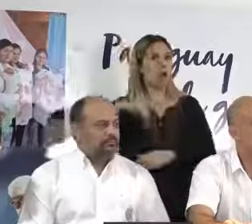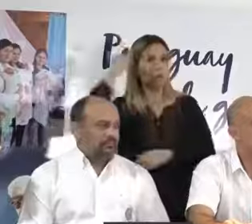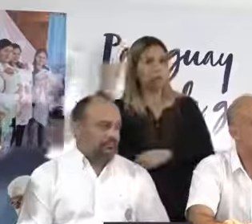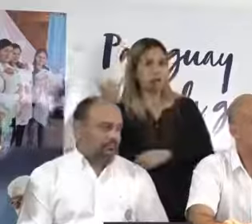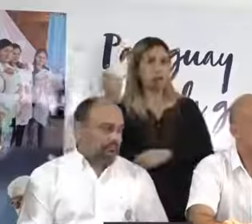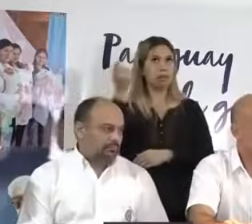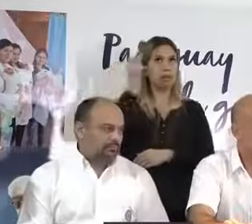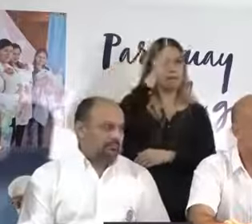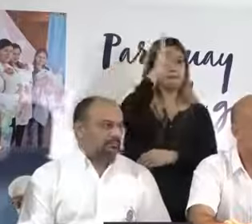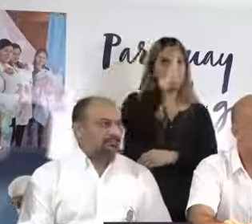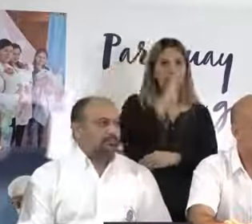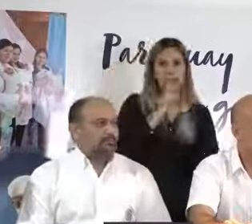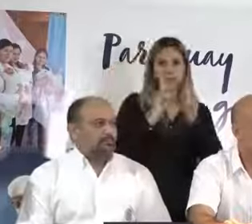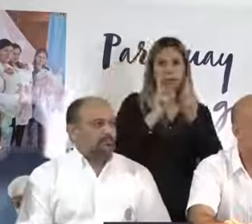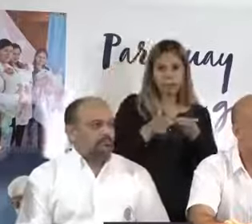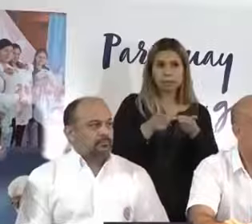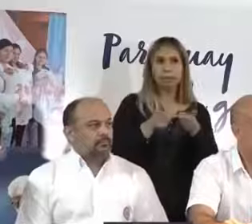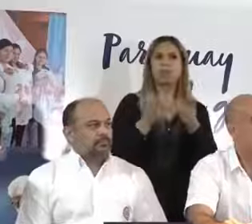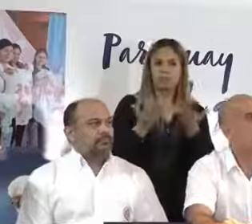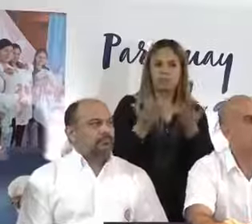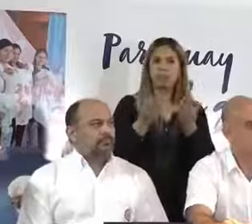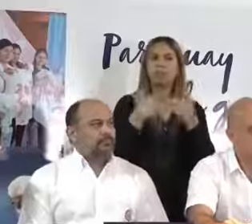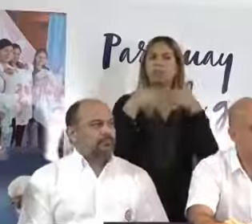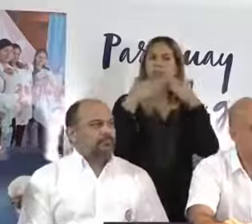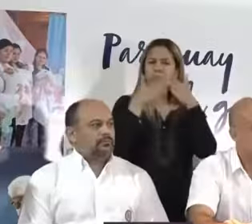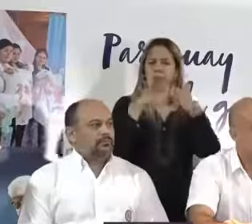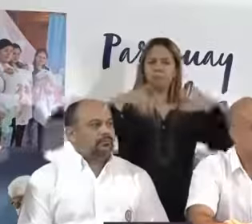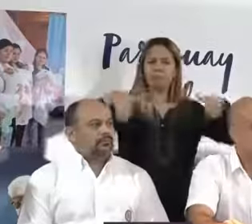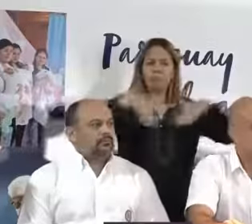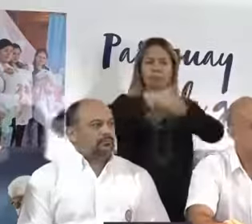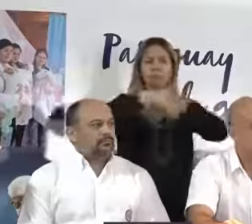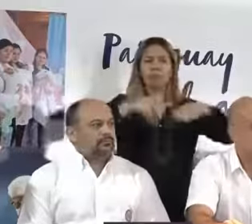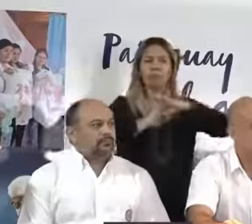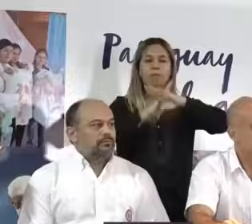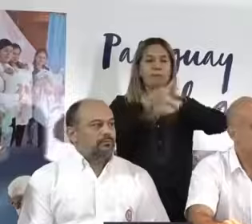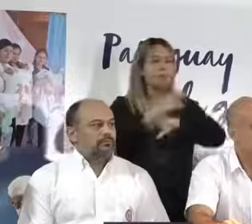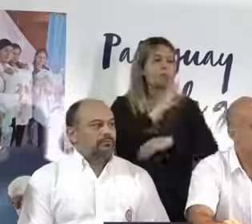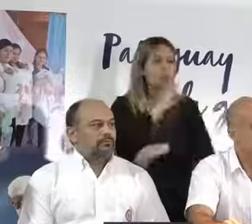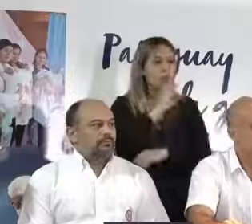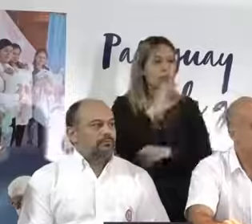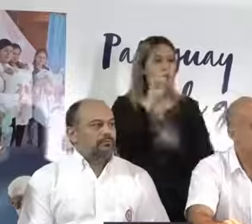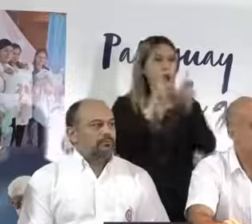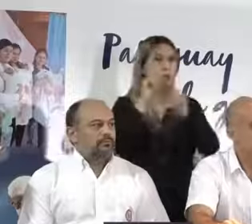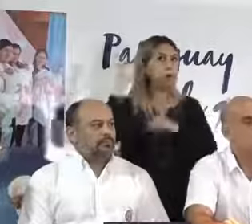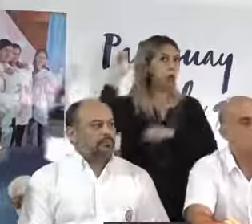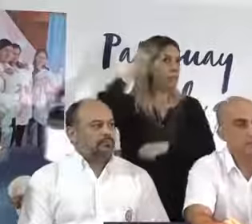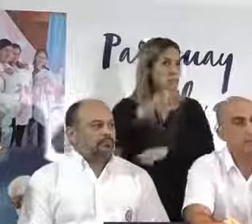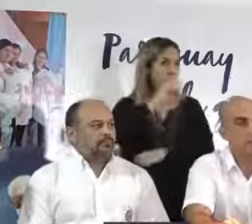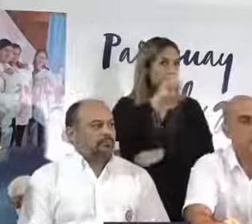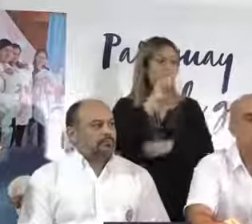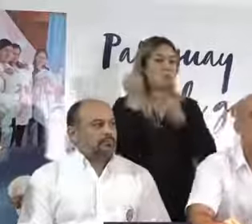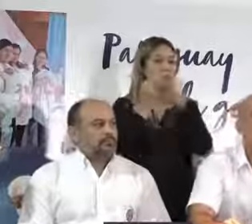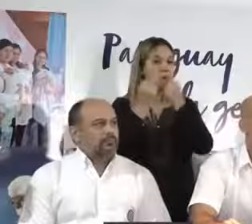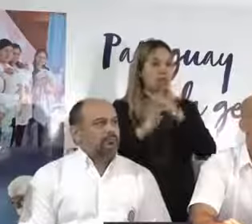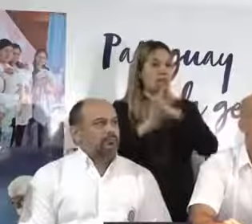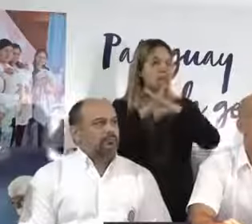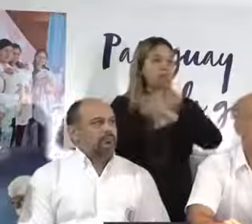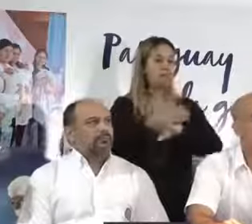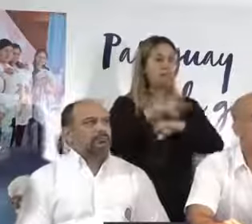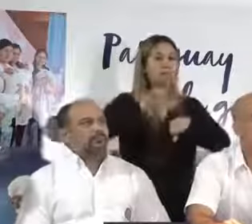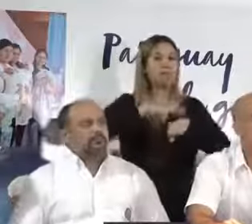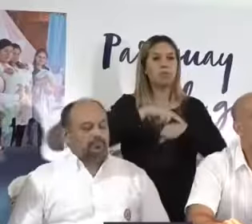Brasil, por ejemplo, hablando específicamente de la frontera, las personas que cruzan en vehículos por la frontera? Okay. Precisamente